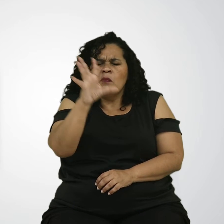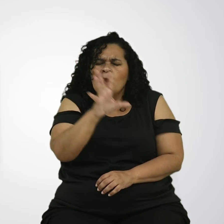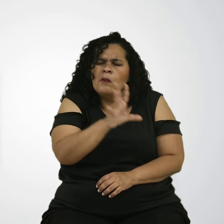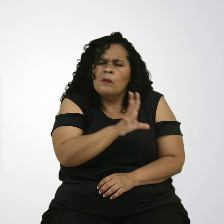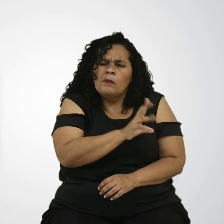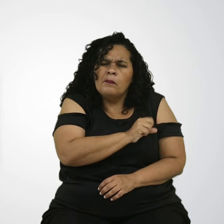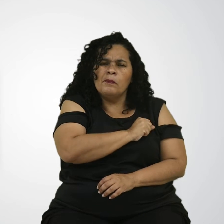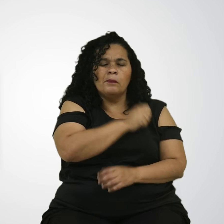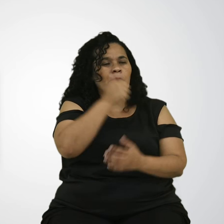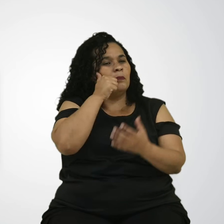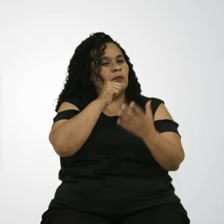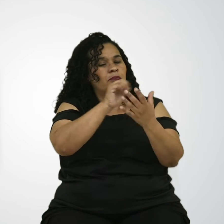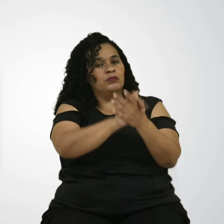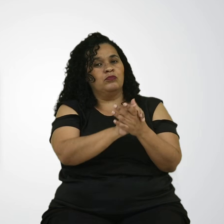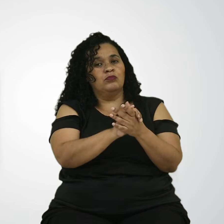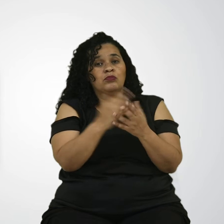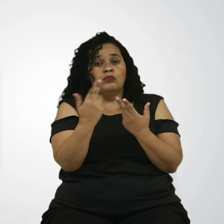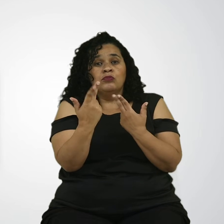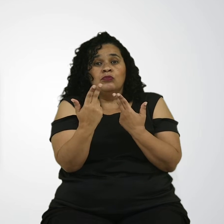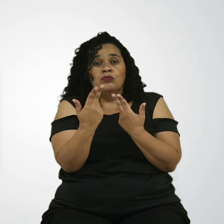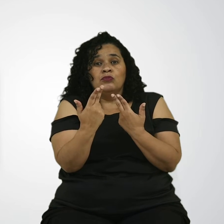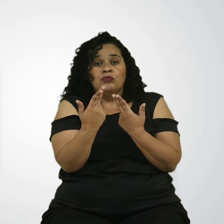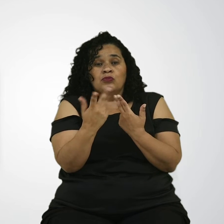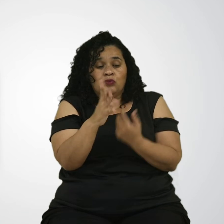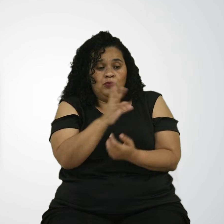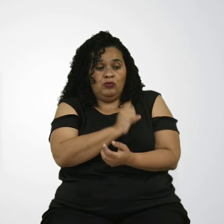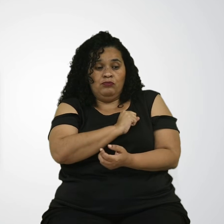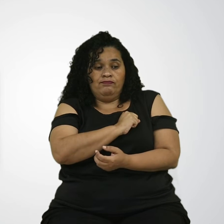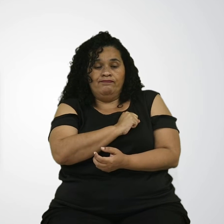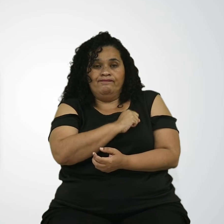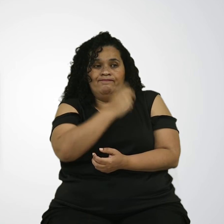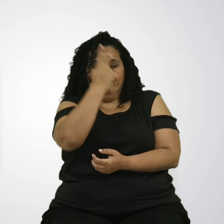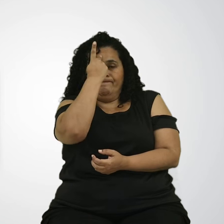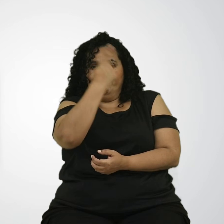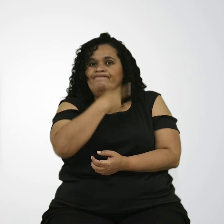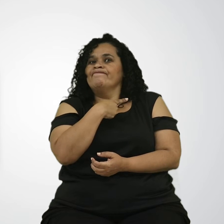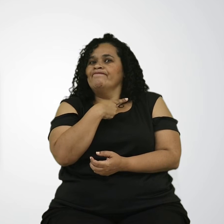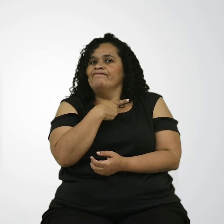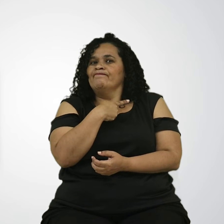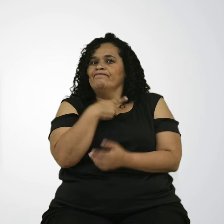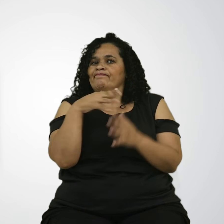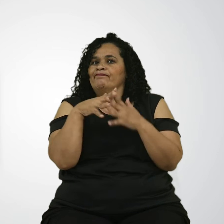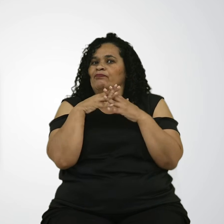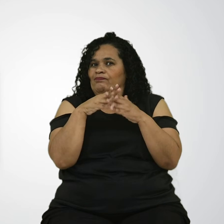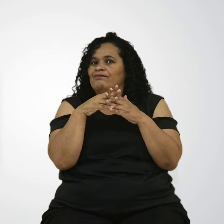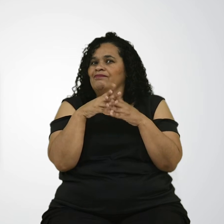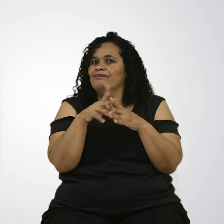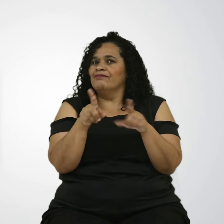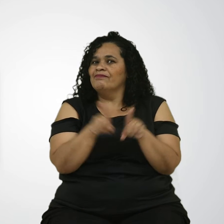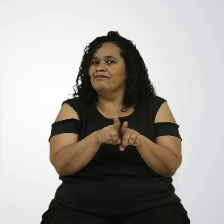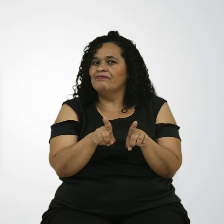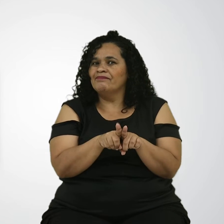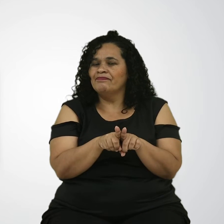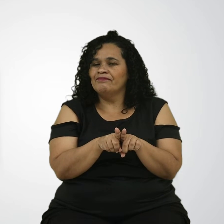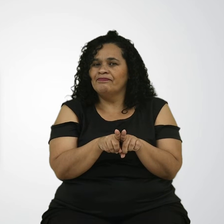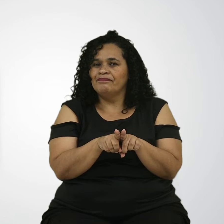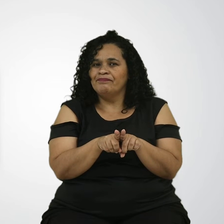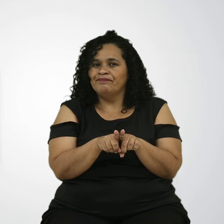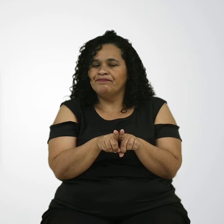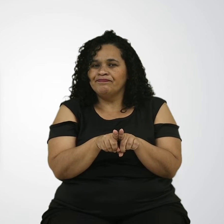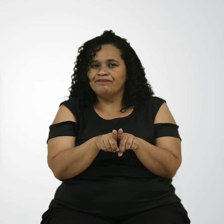a si mesmo. Aí já começou a complicar o negócio, né? Já começou a ficar difícil, né? Exatamente.